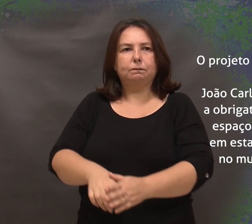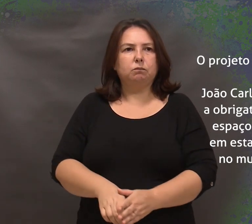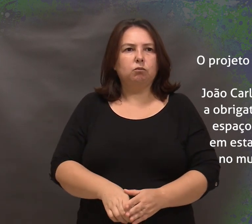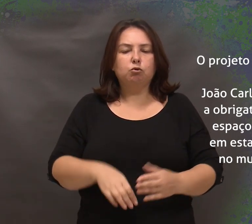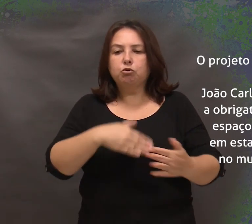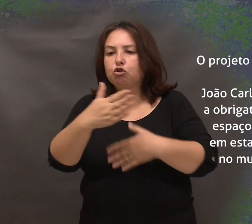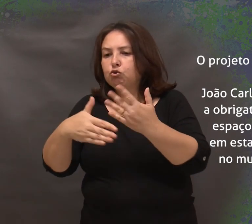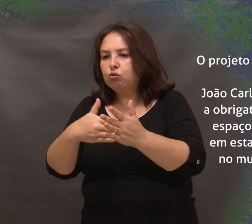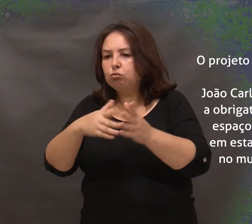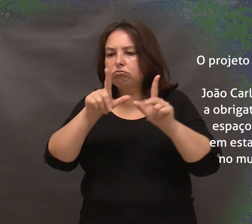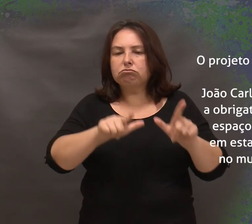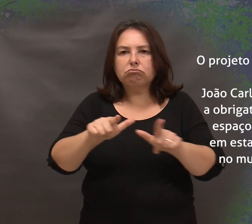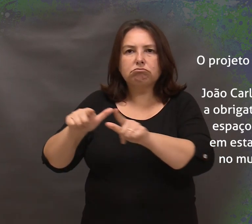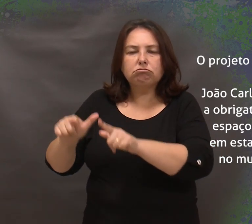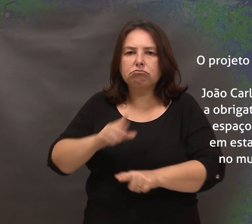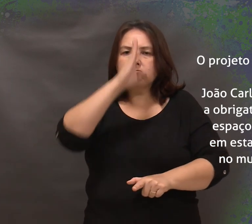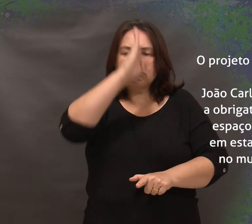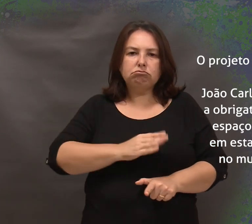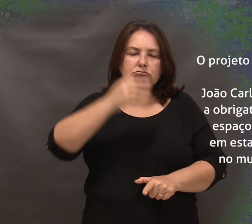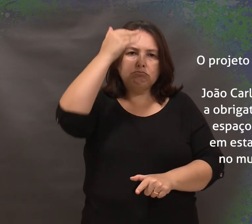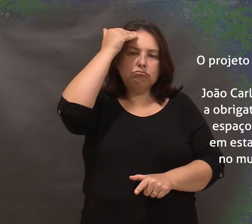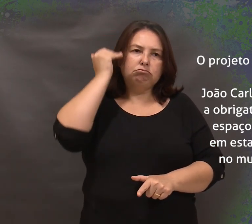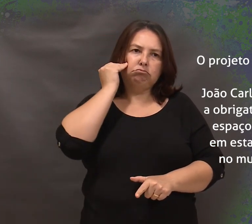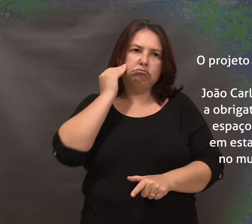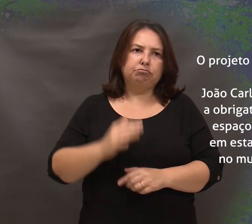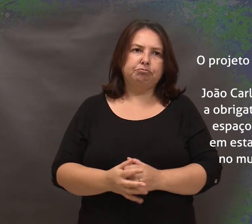município de Santa Maria. Legislativo, autoria do o setembro de 6719 Legislativo, Obrigado.